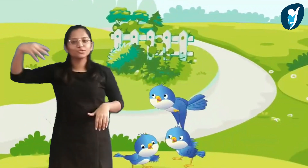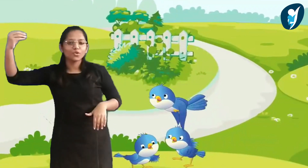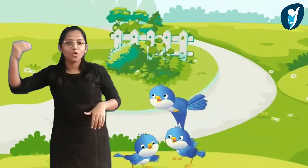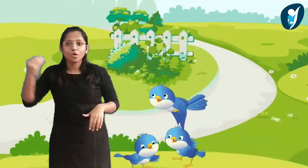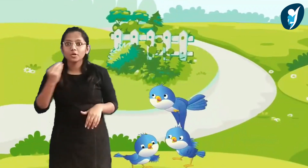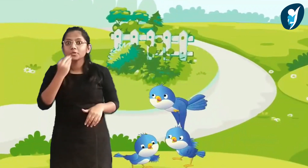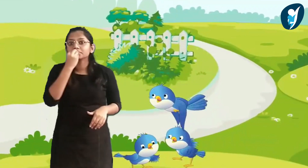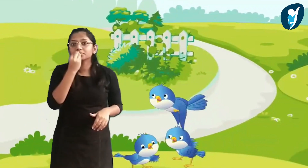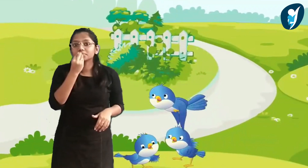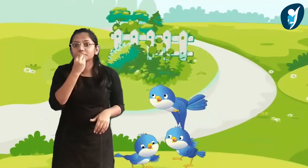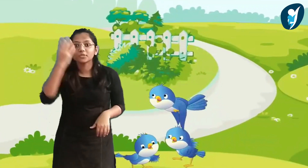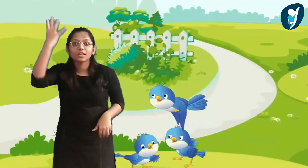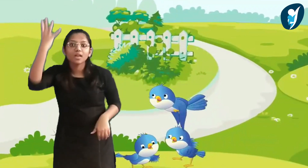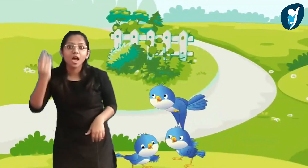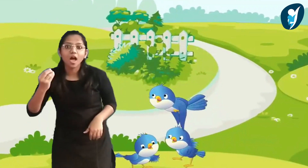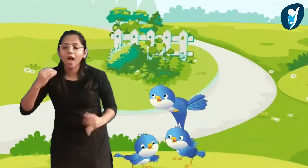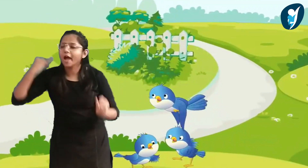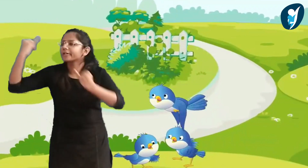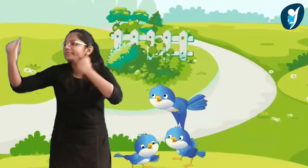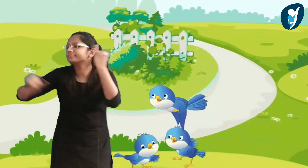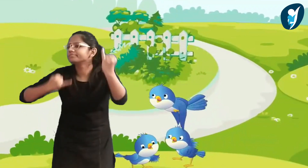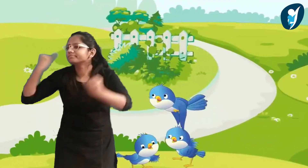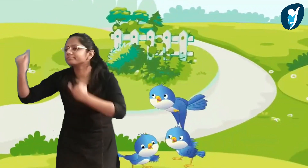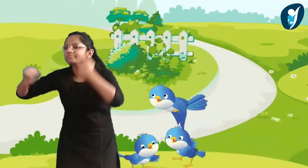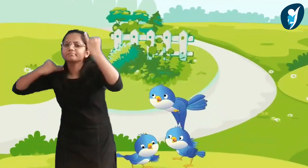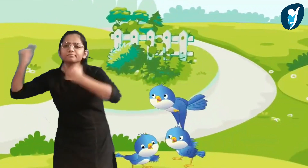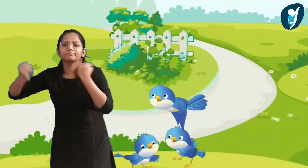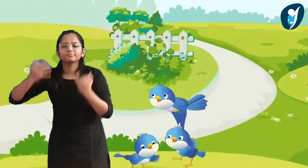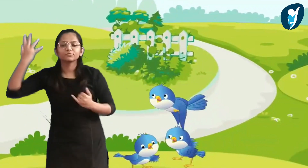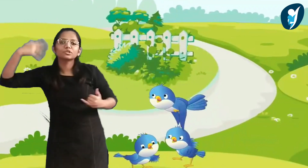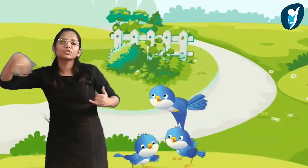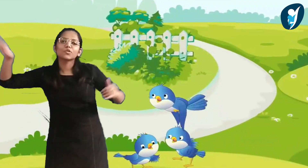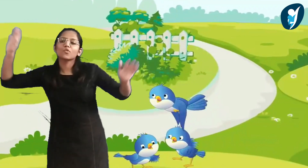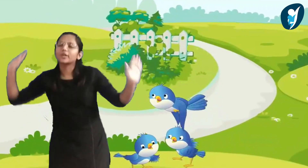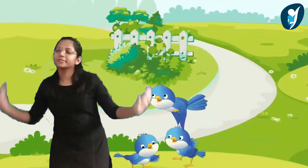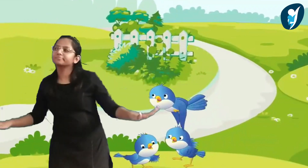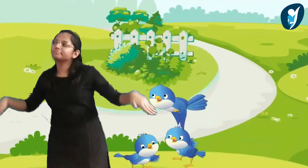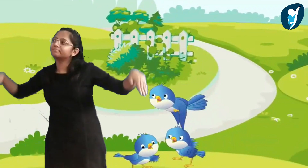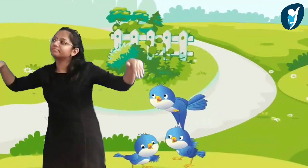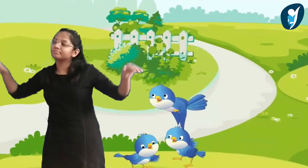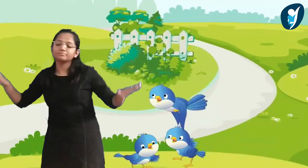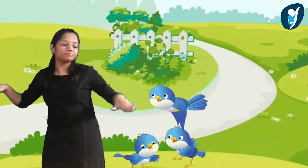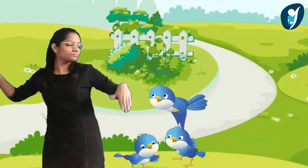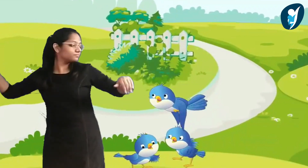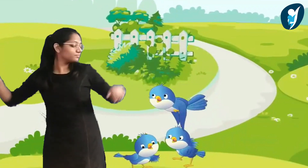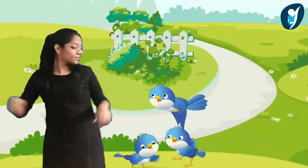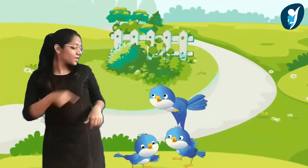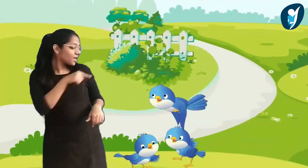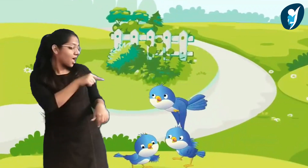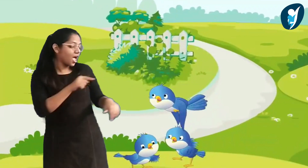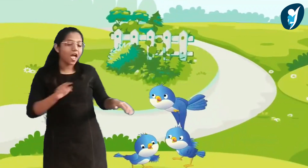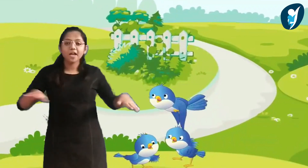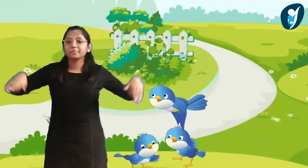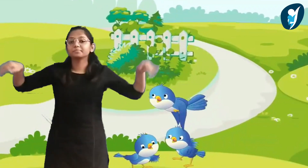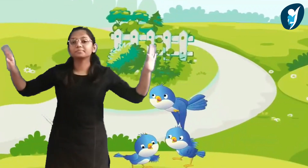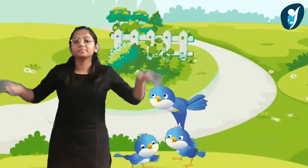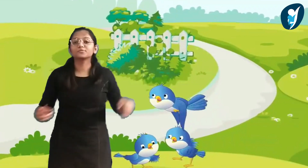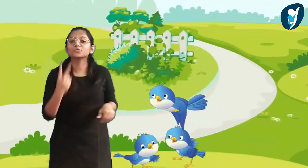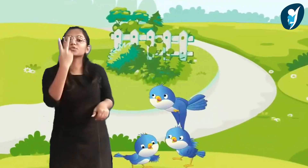अब 2 रह गई हैं। एक दाना चुगने चली गई, अब 2 रह गई